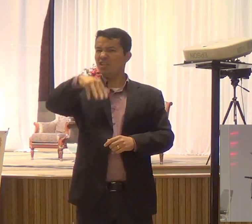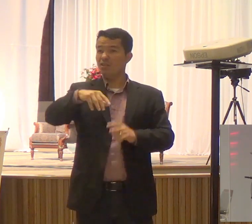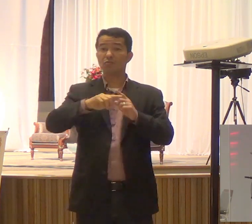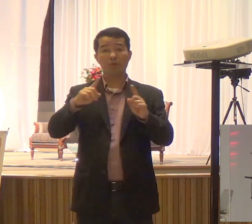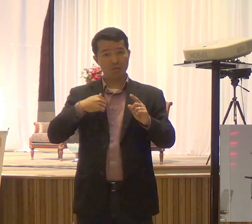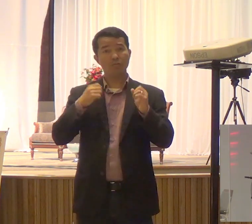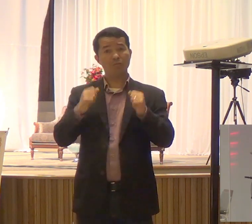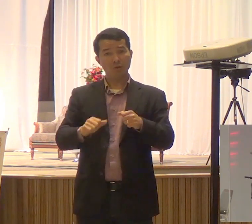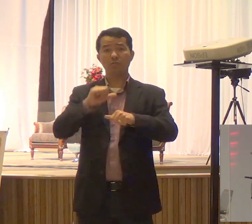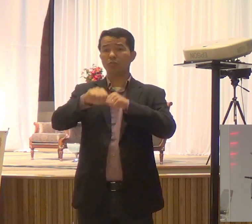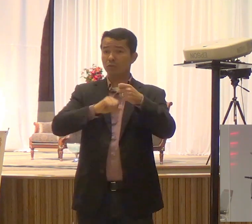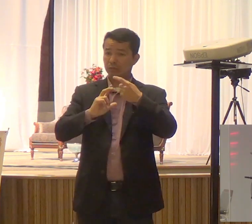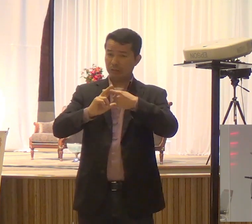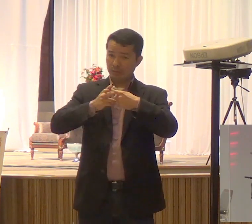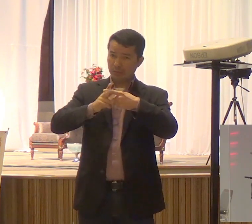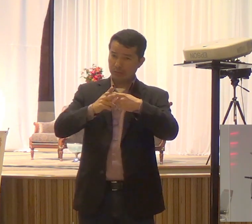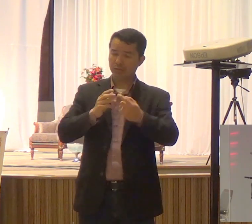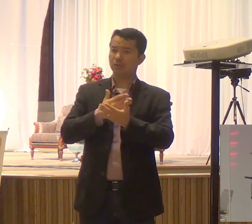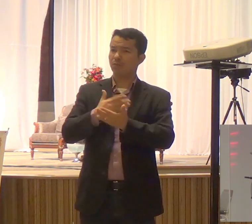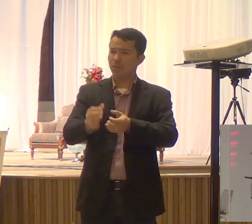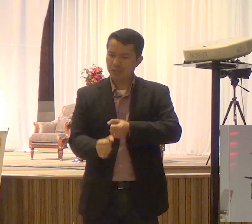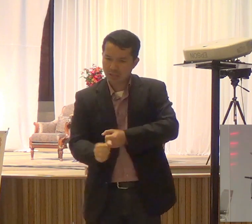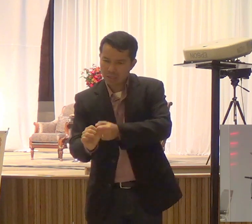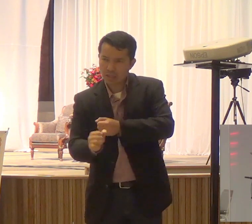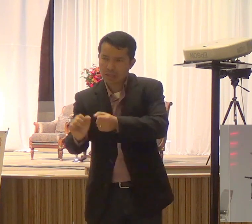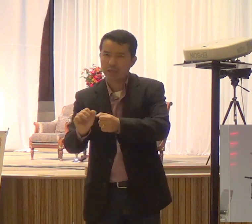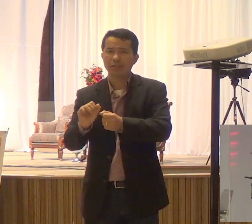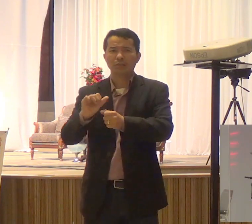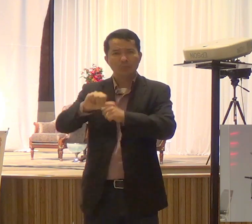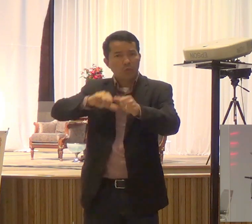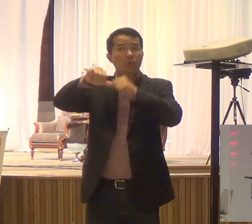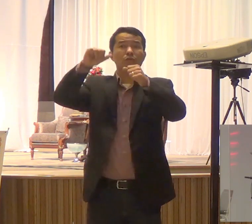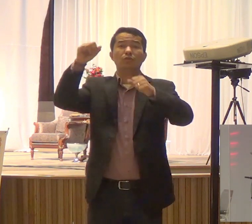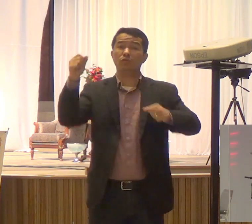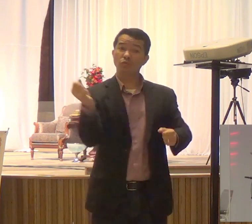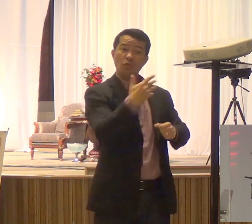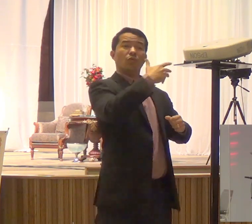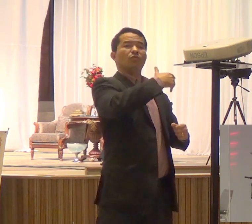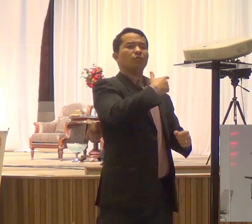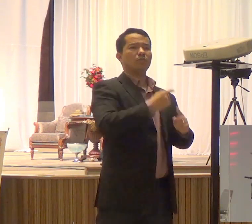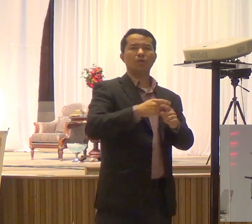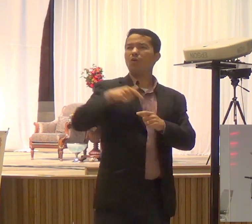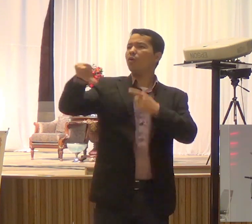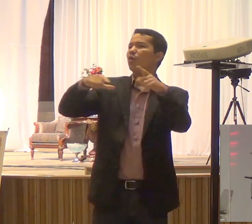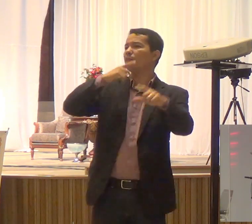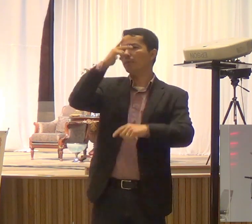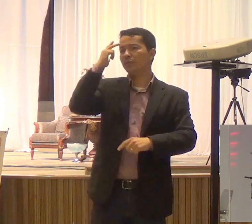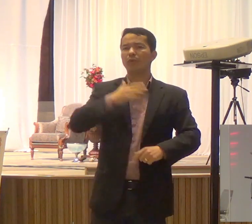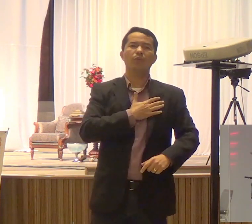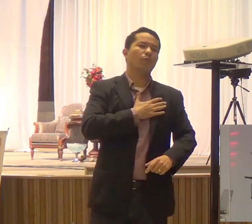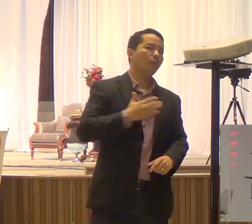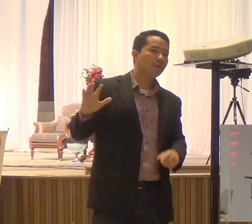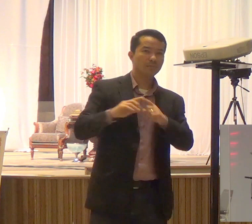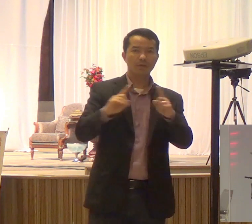fazer, algum tempo, ferramentas. Então é uma delícia pegar um negócio velho, sujo, largado, jogado, que ninguém mais dava valor, e